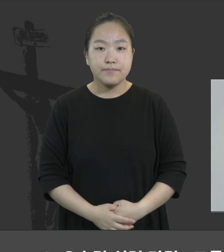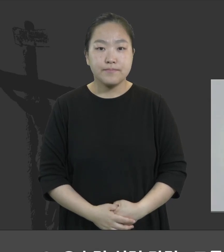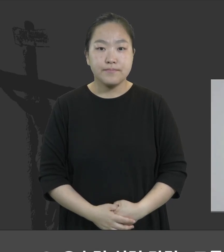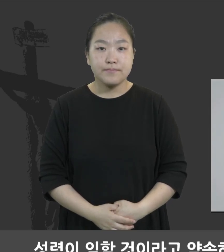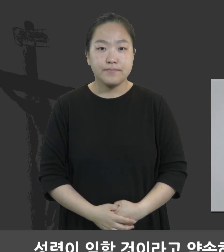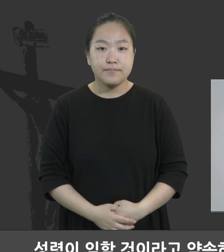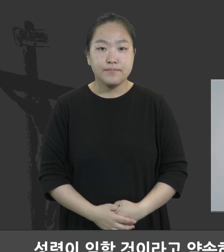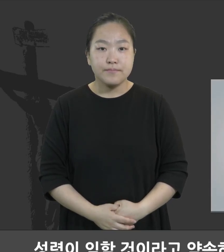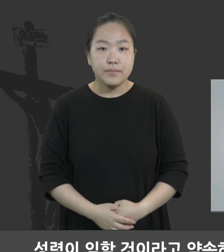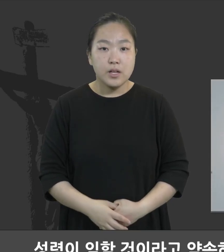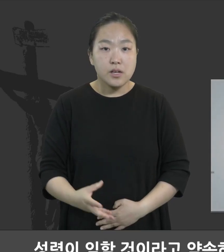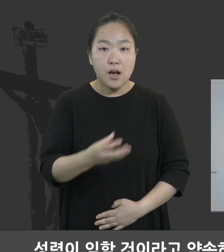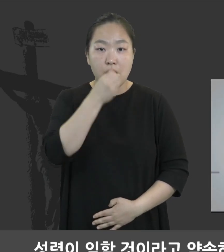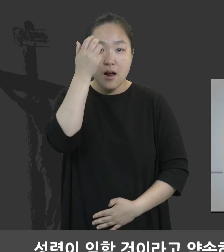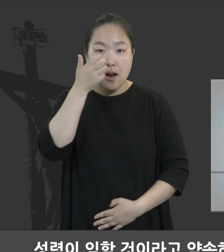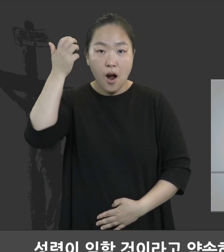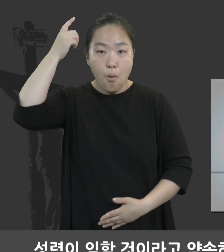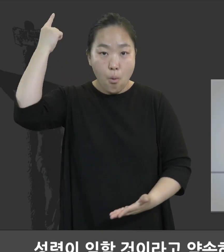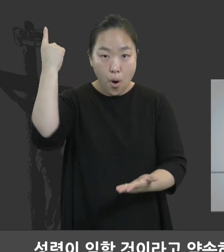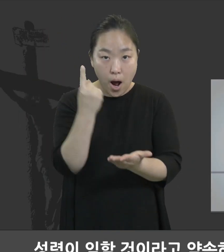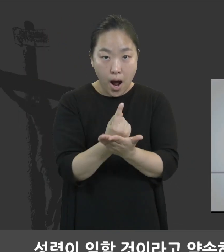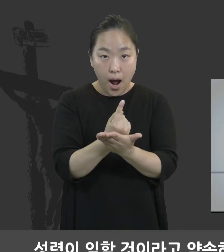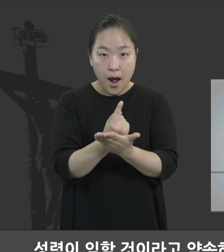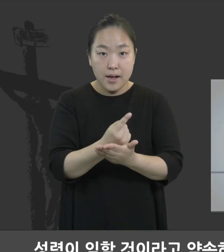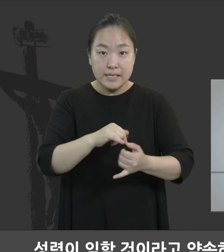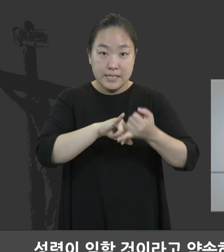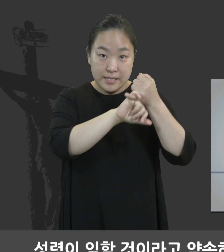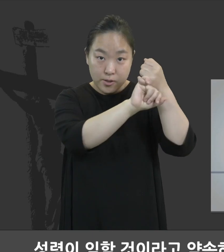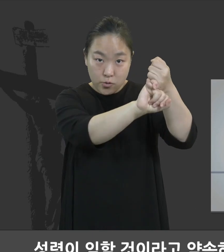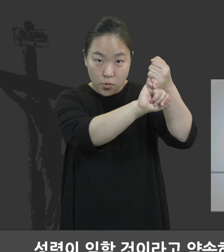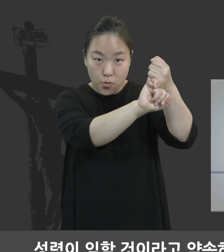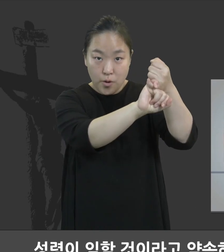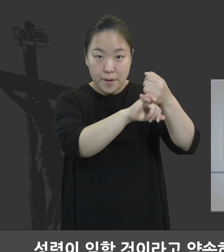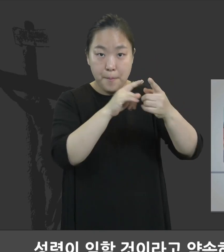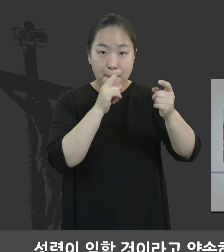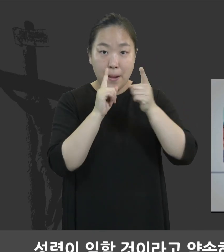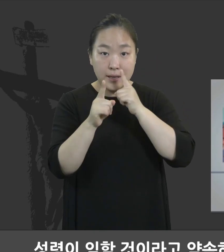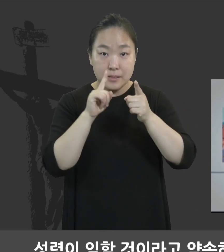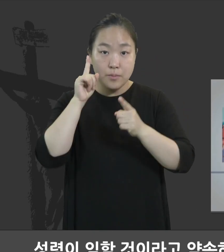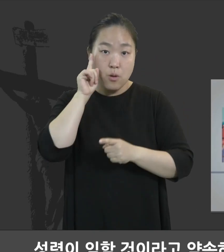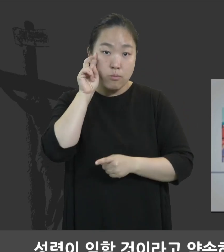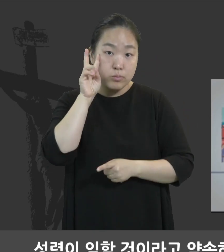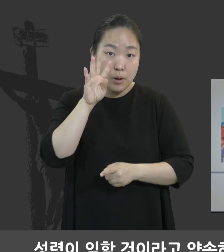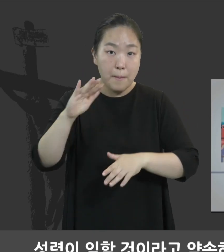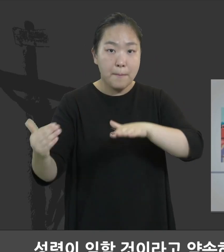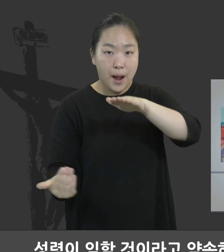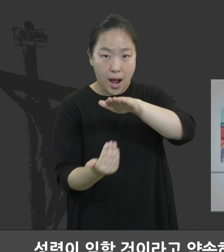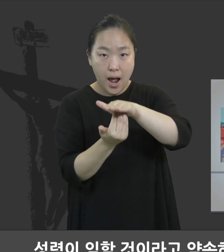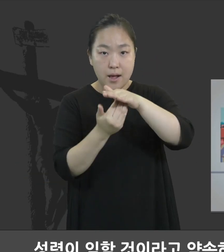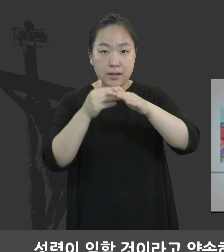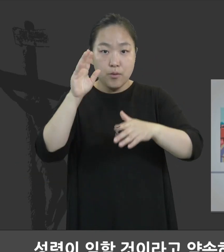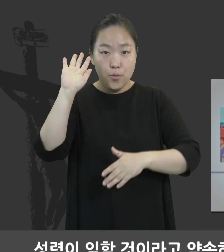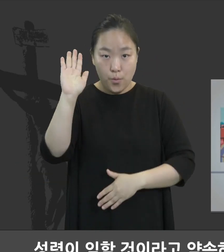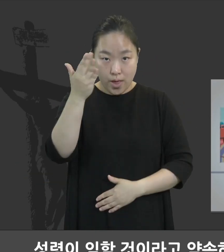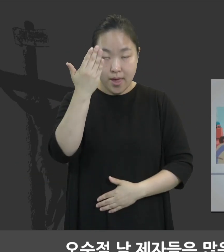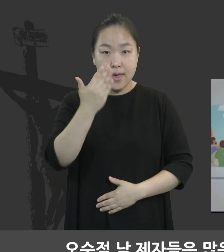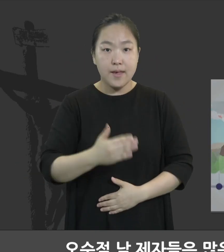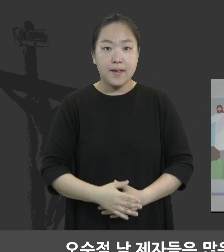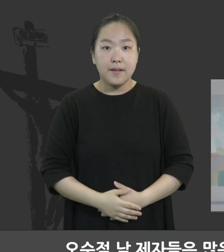성령이 임할 것이라고 약속하신 예수님의 말씀은 얼마 지나지 않아